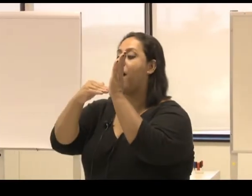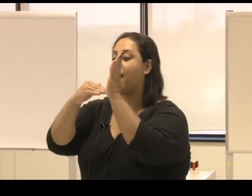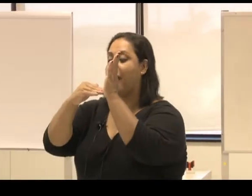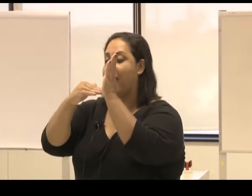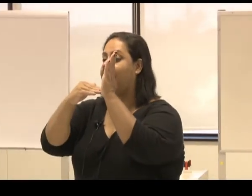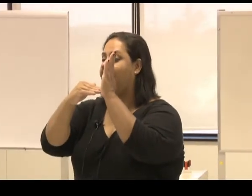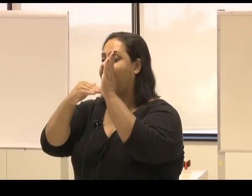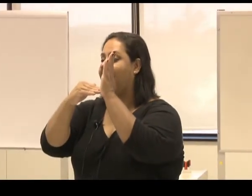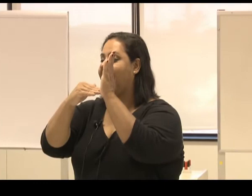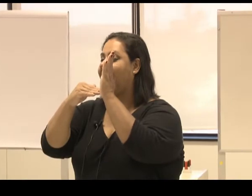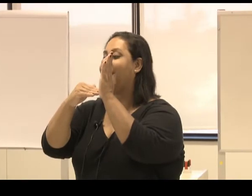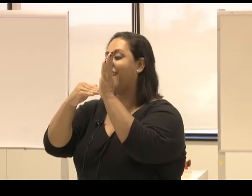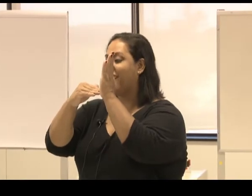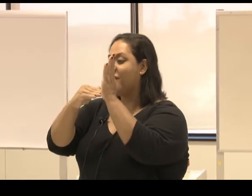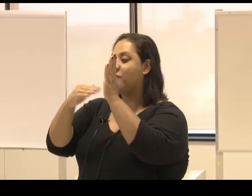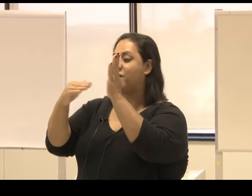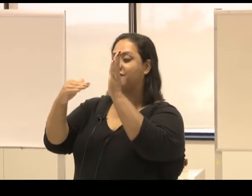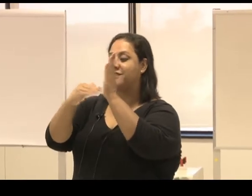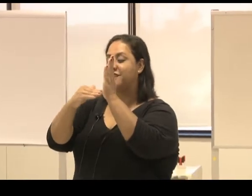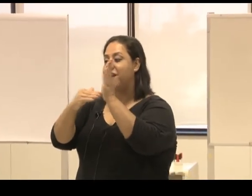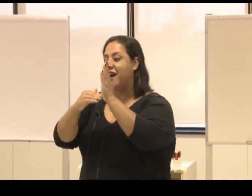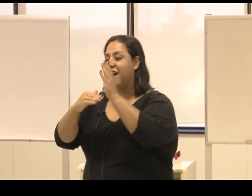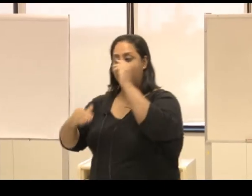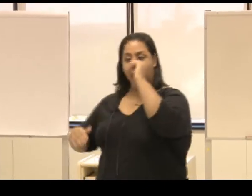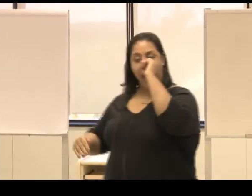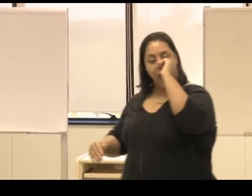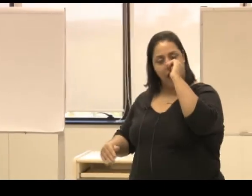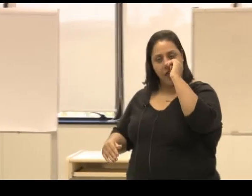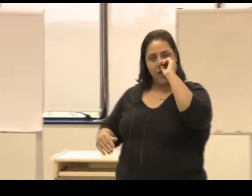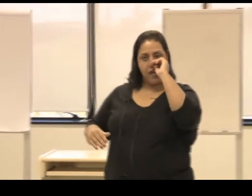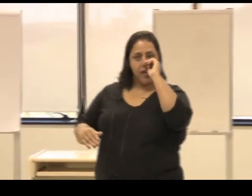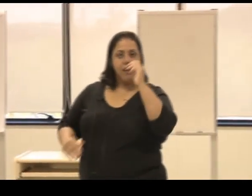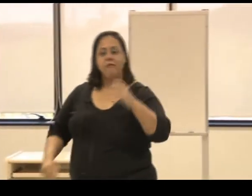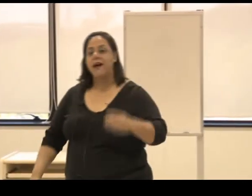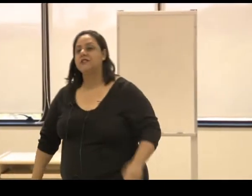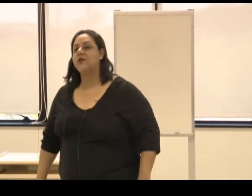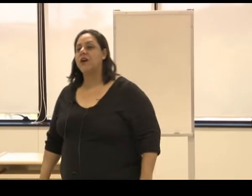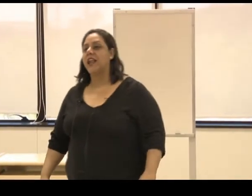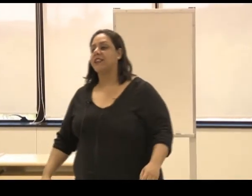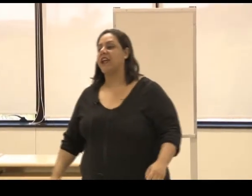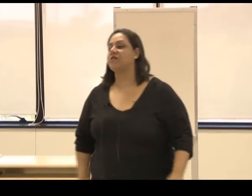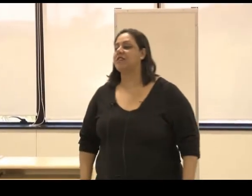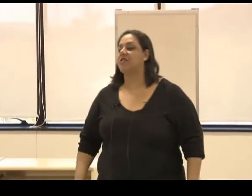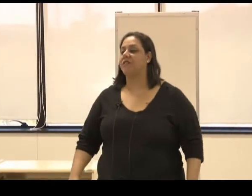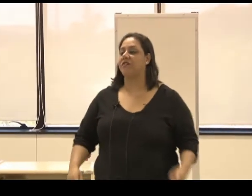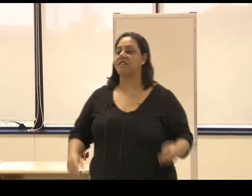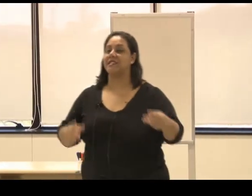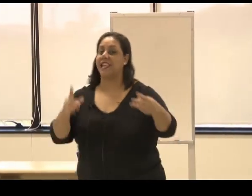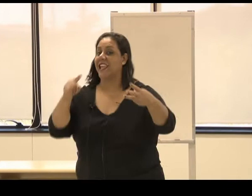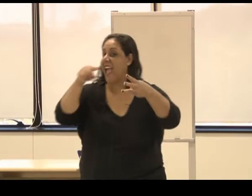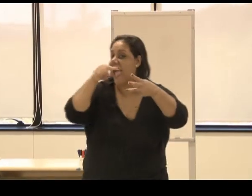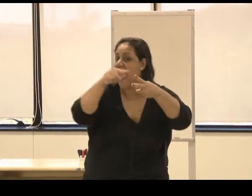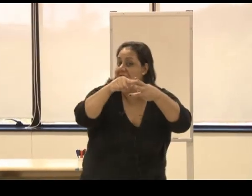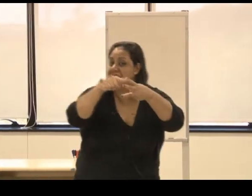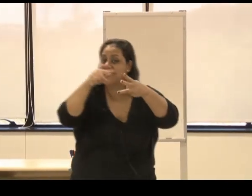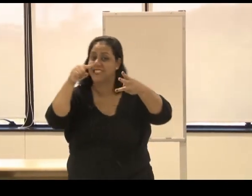marquei aqui. Por isso que se marca. Mas nunca na tradução você vai fazer assim, esse